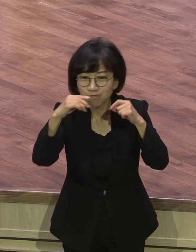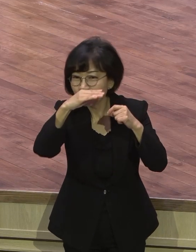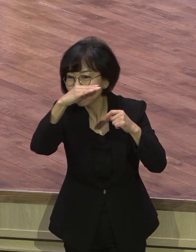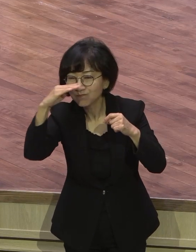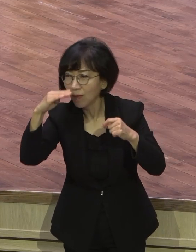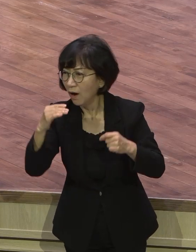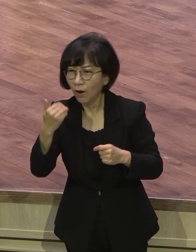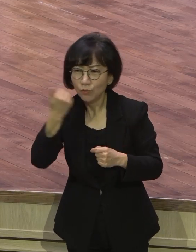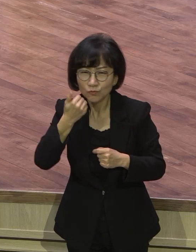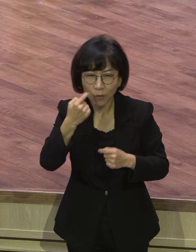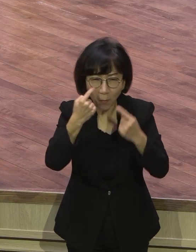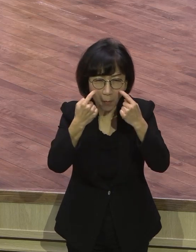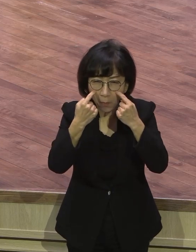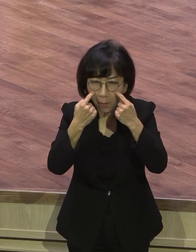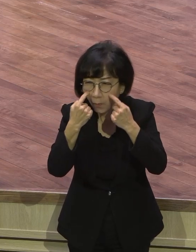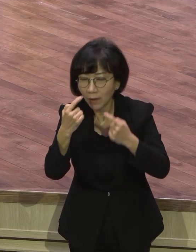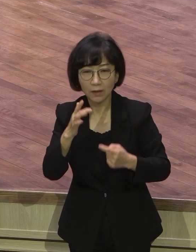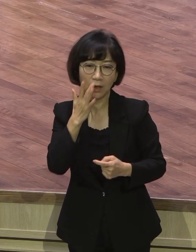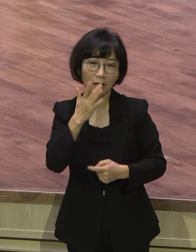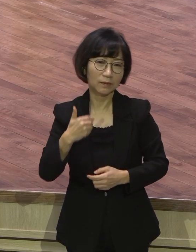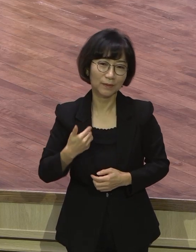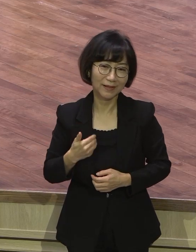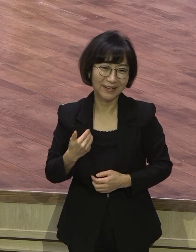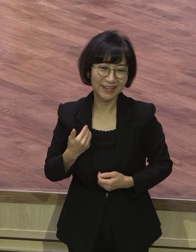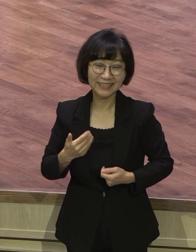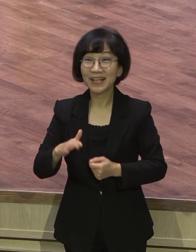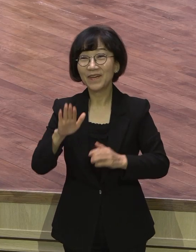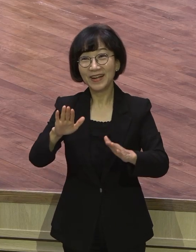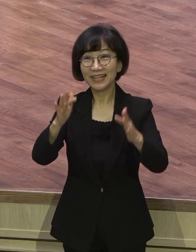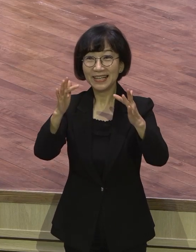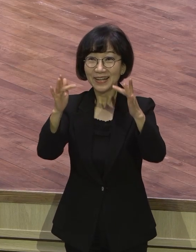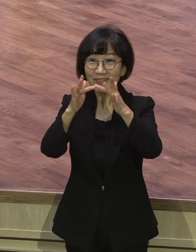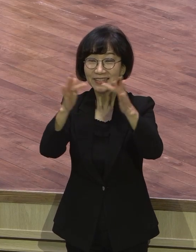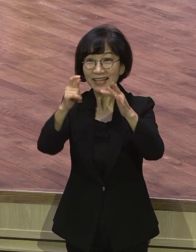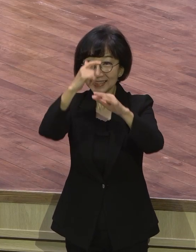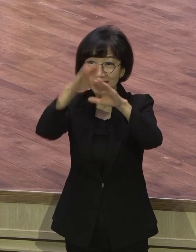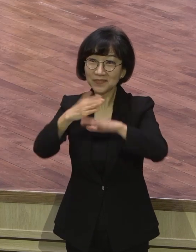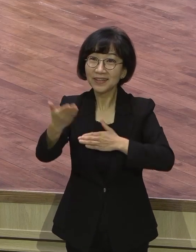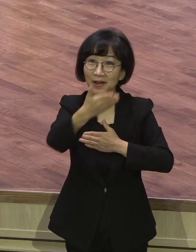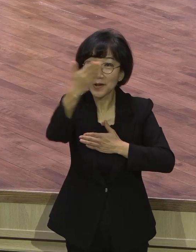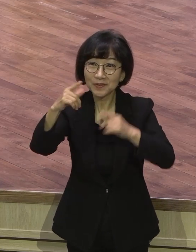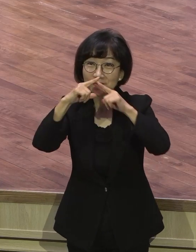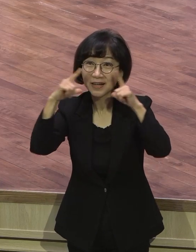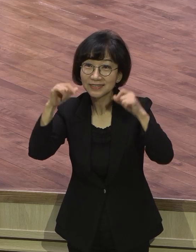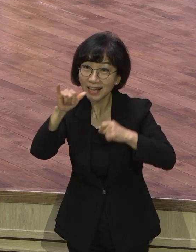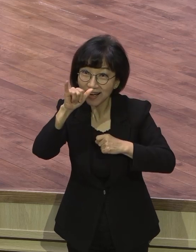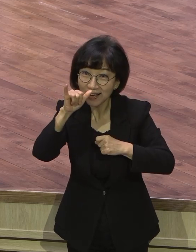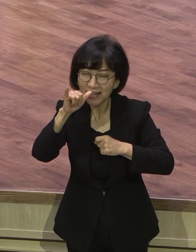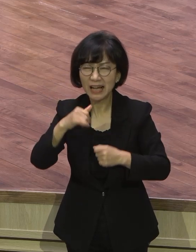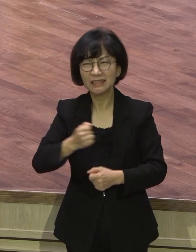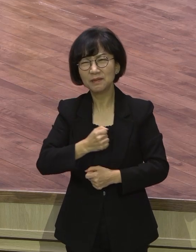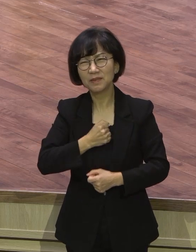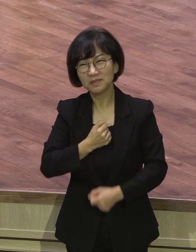온라인 예배 드리는 성도들도 지금 마스크 끼고 있을 텐데 참 답답하지요.